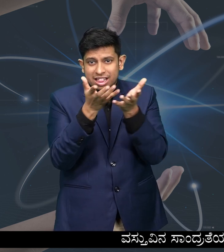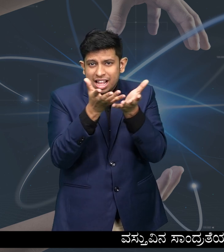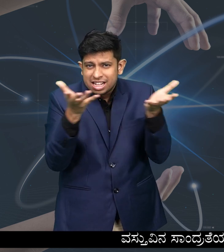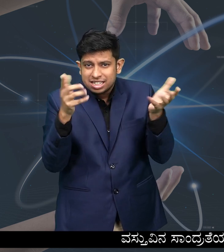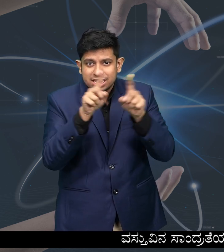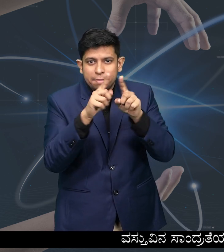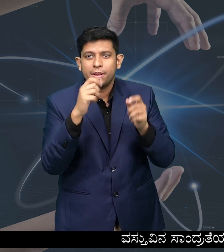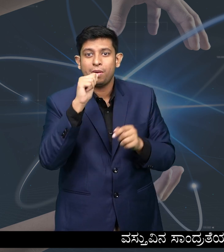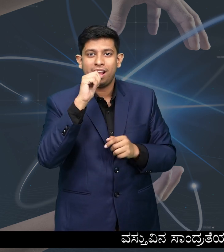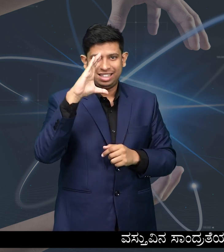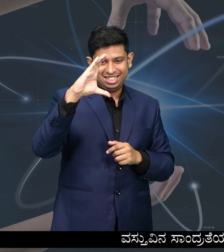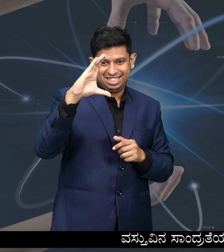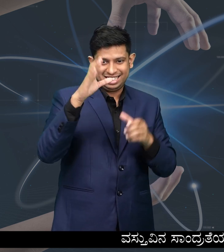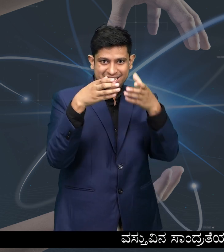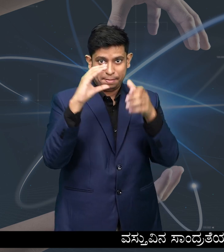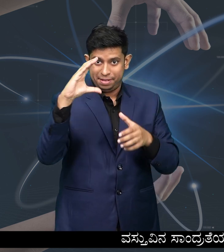ವ್ಯಾಖ್ಯಾನಿಸಲಾಗಿದೆ.